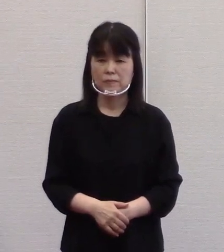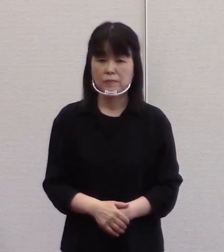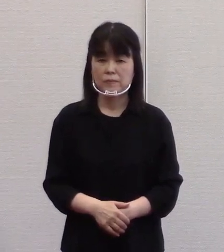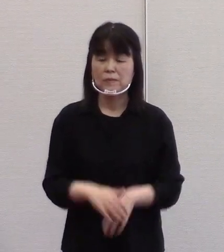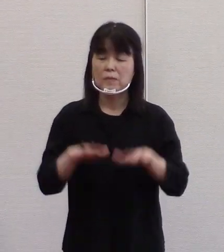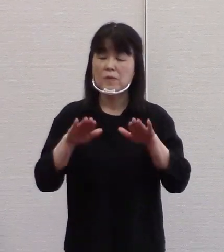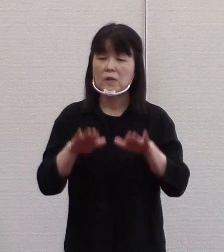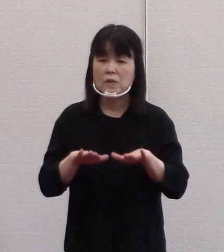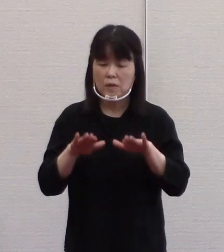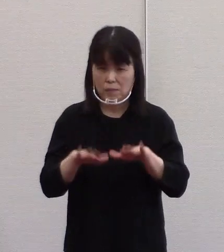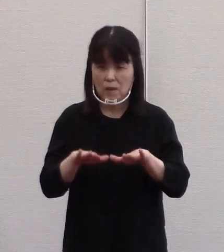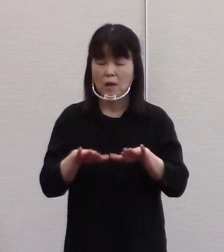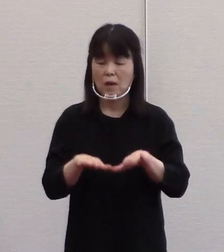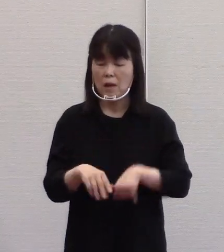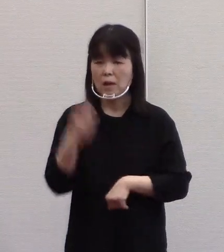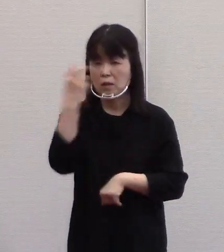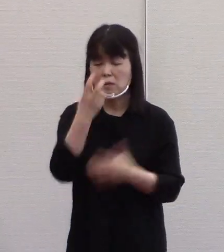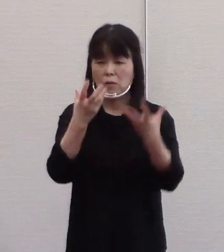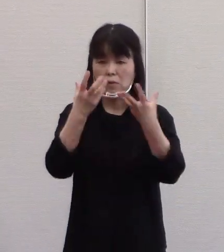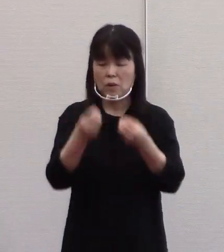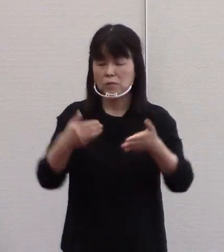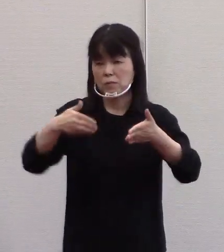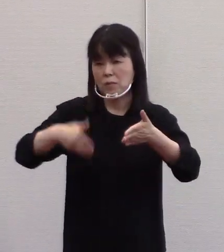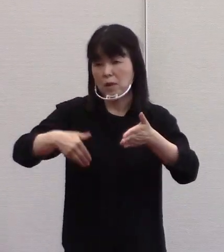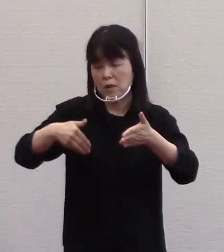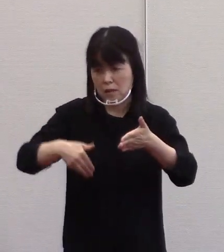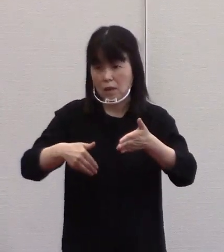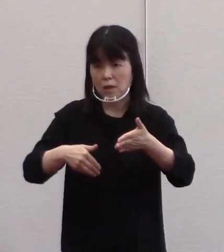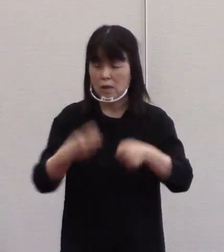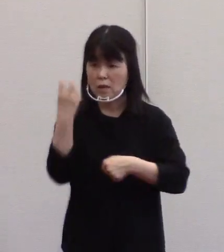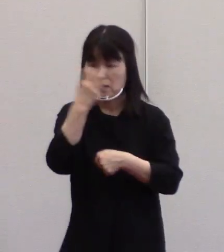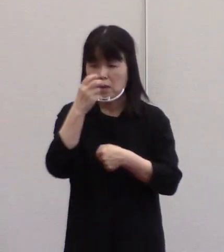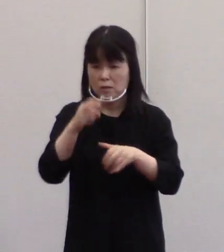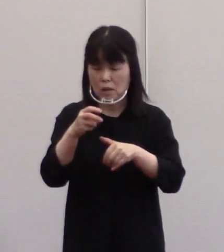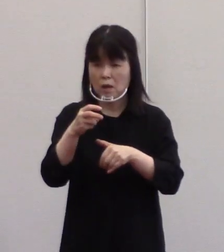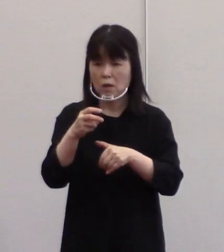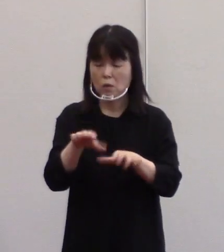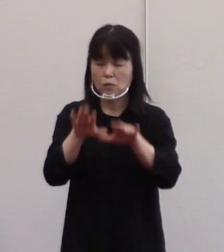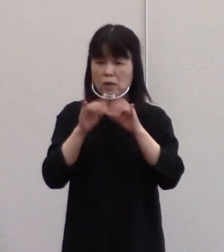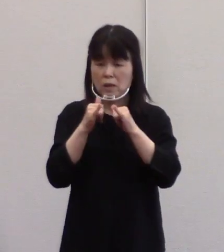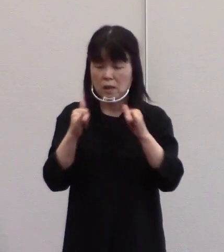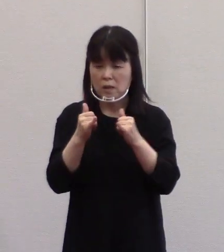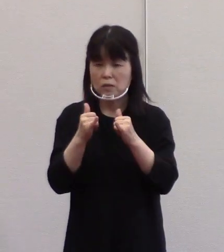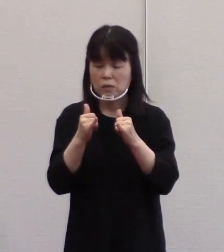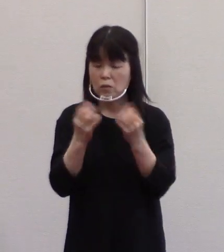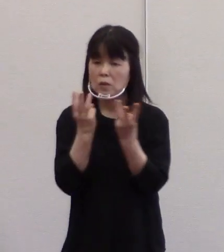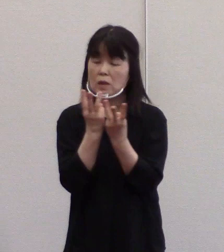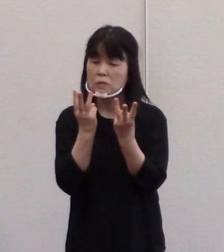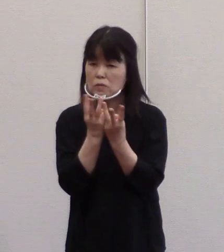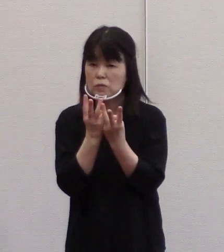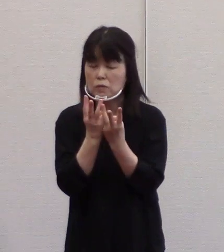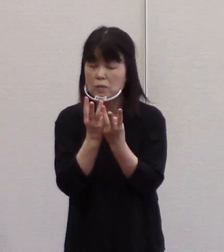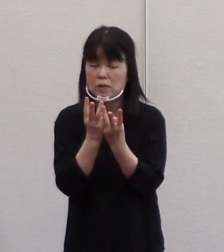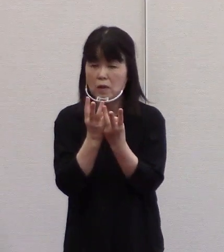まだ終わってないようですし、その数字の報告は受けて、現時点では受けてません。